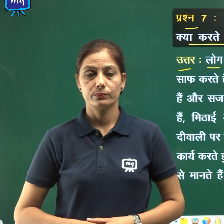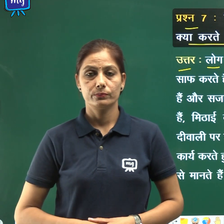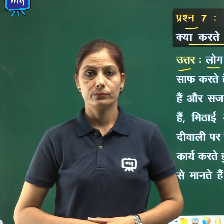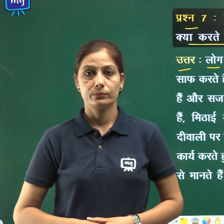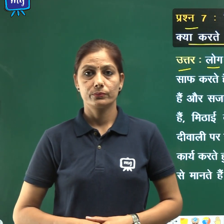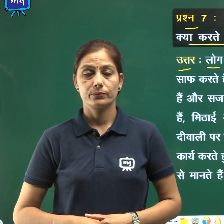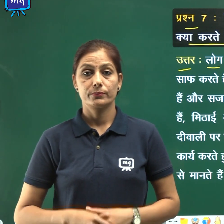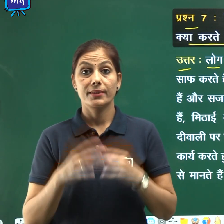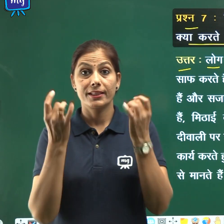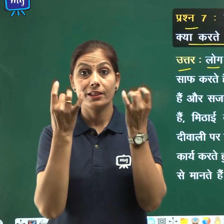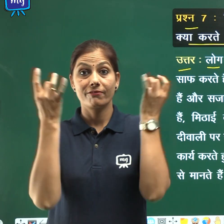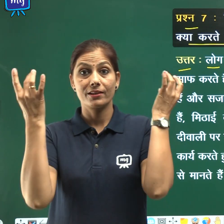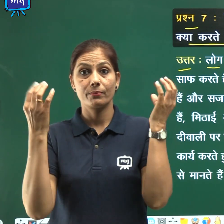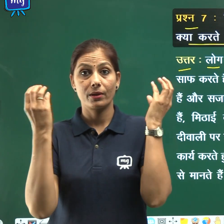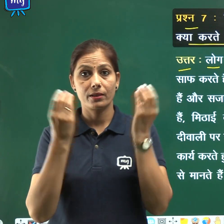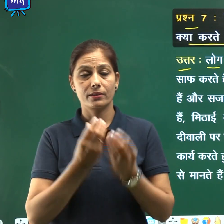दिवाली पर